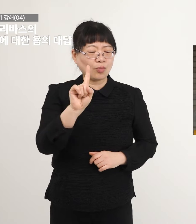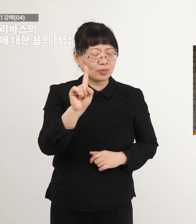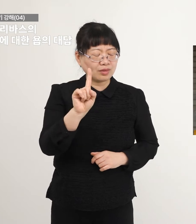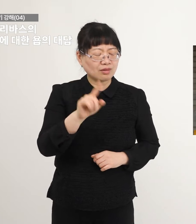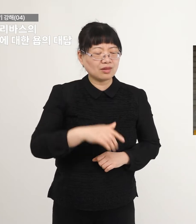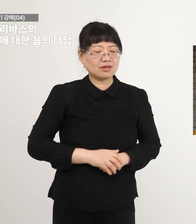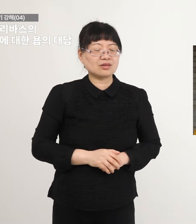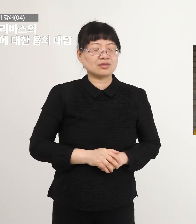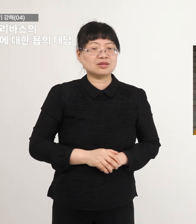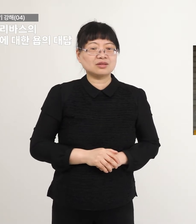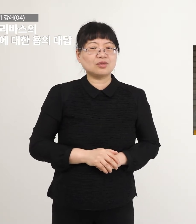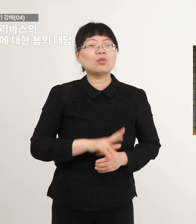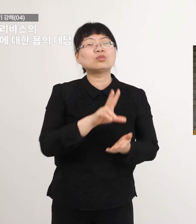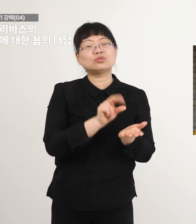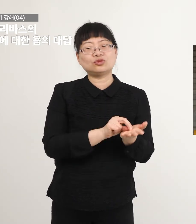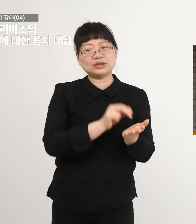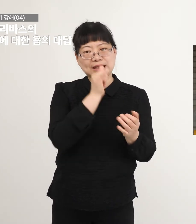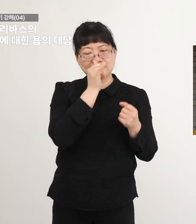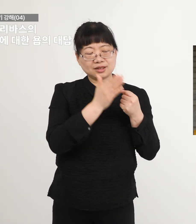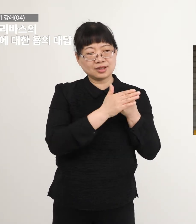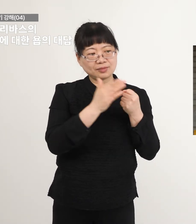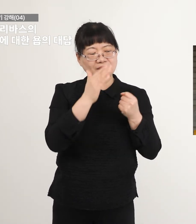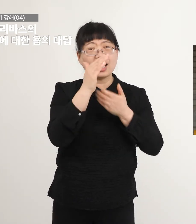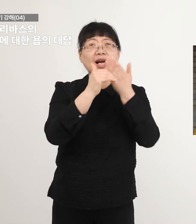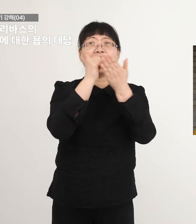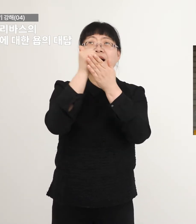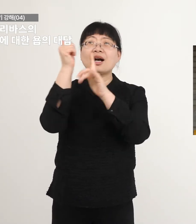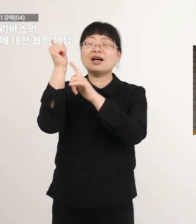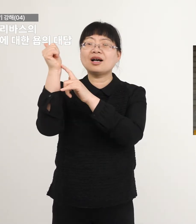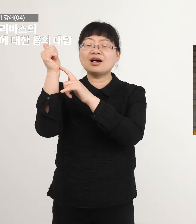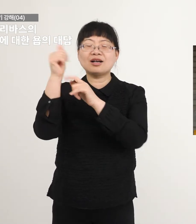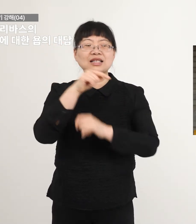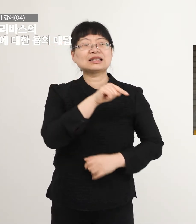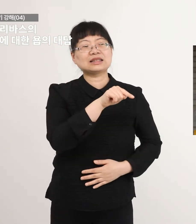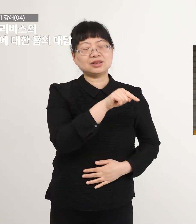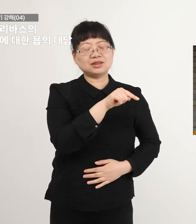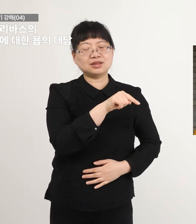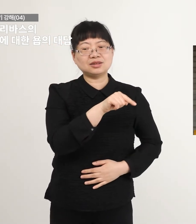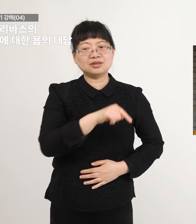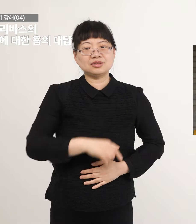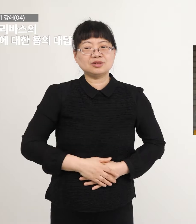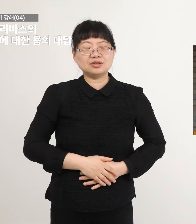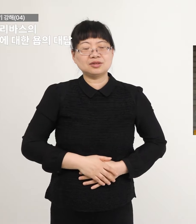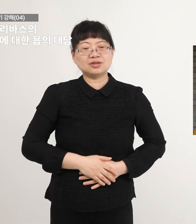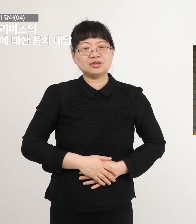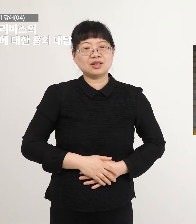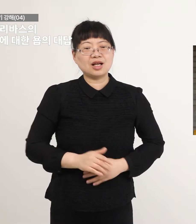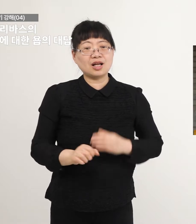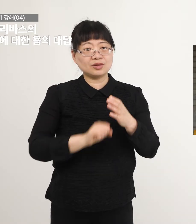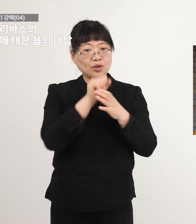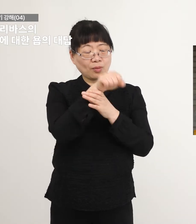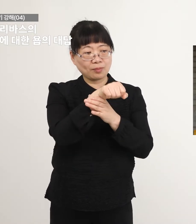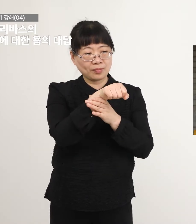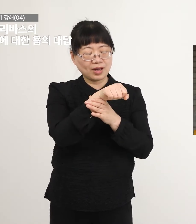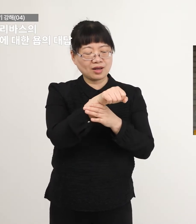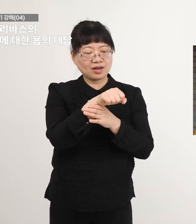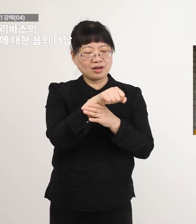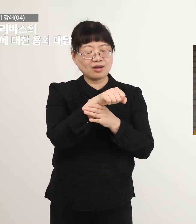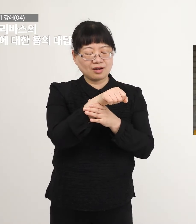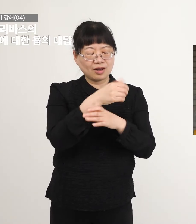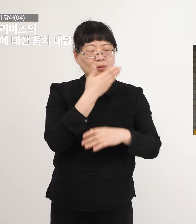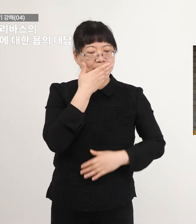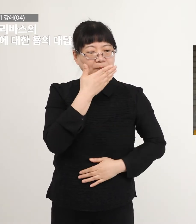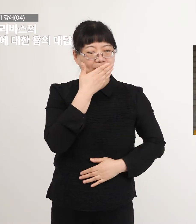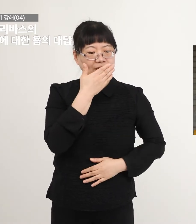어떤 문제가 있기 때문에 하나님께서 그것을 열매 맺고